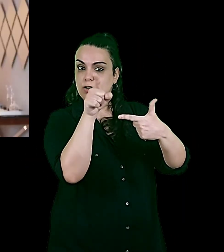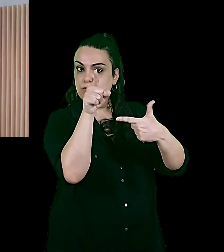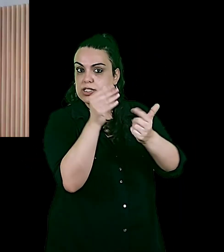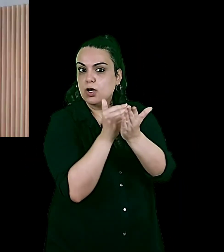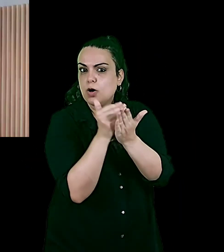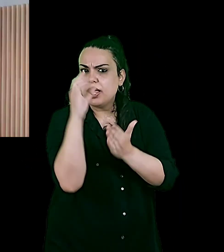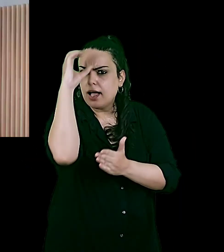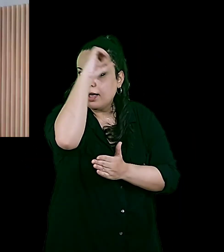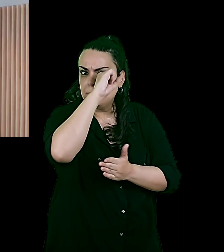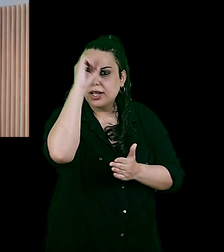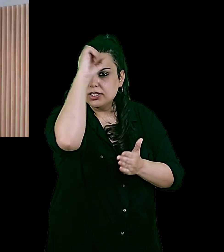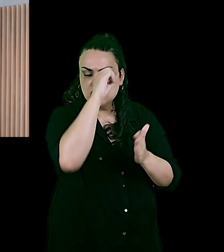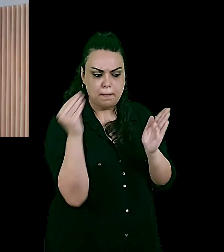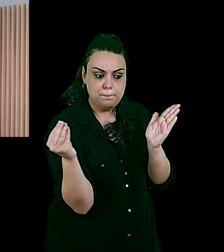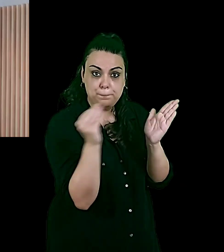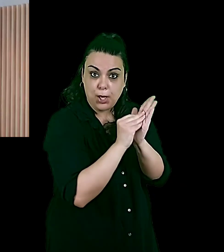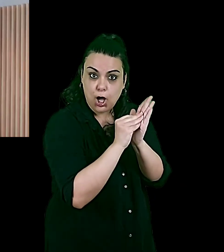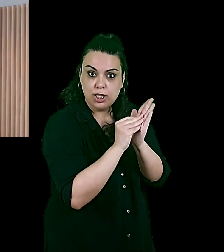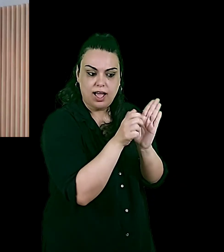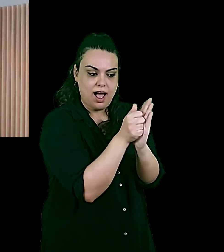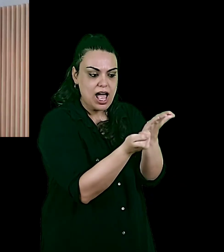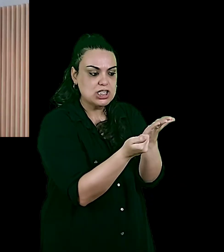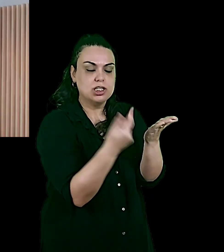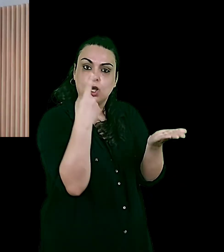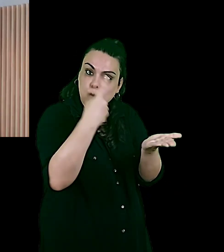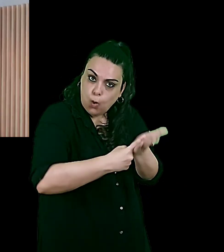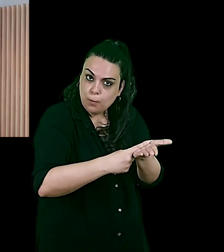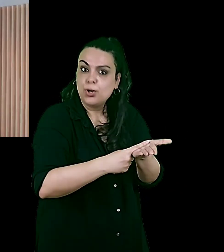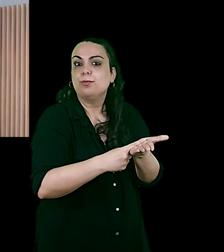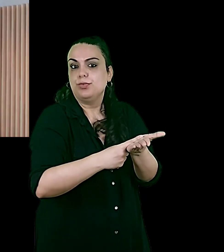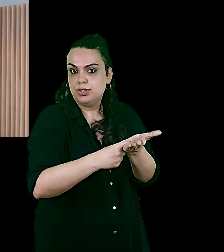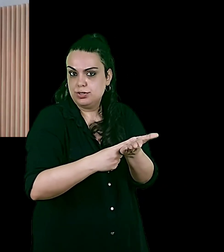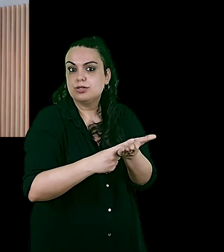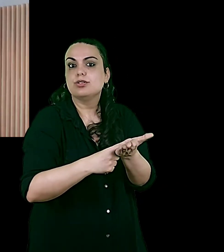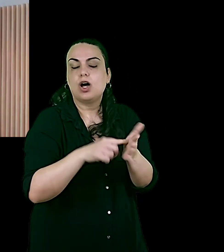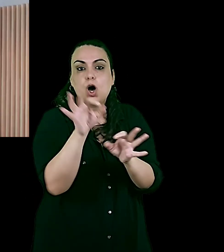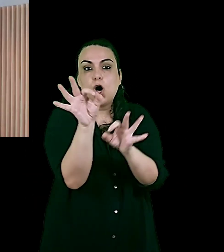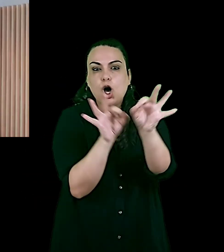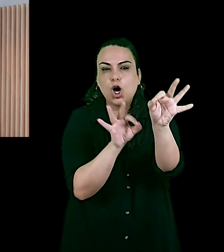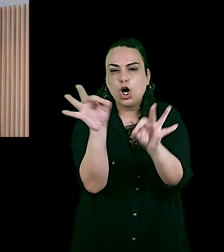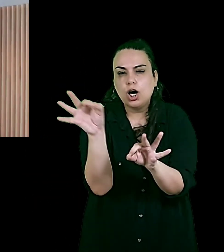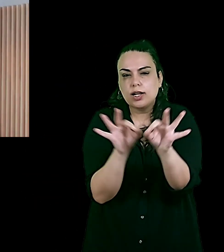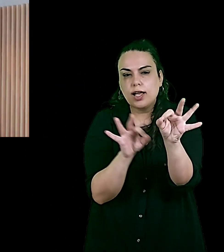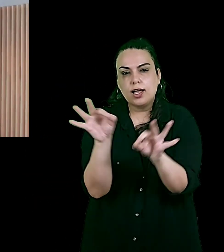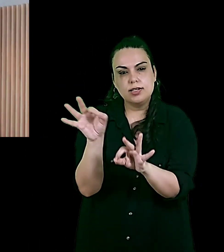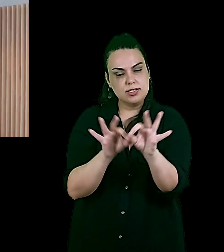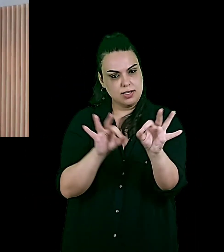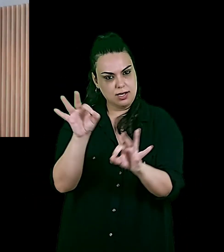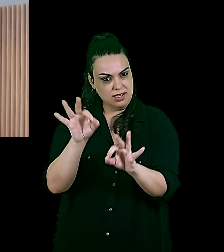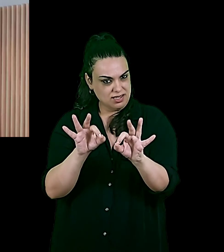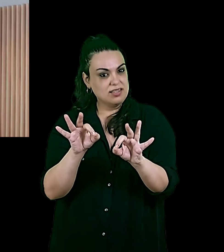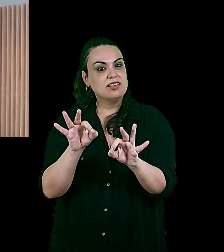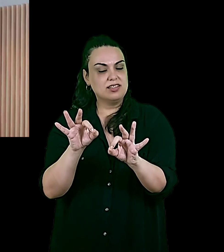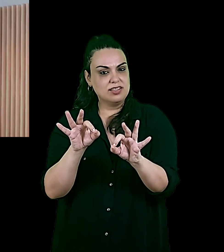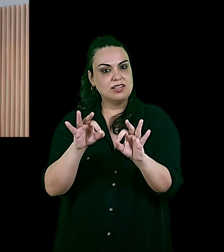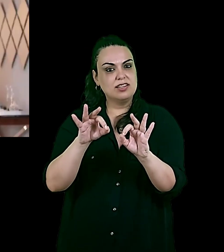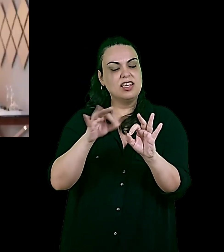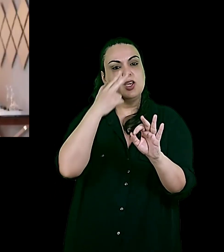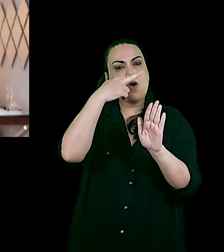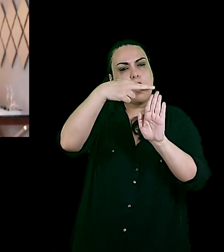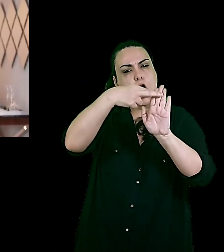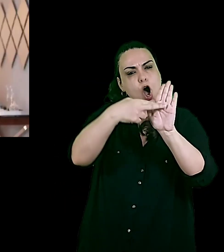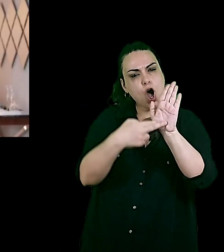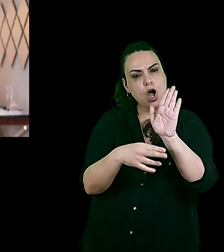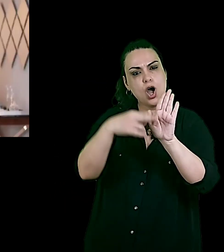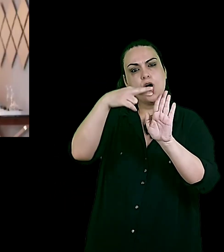2, você vai começar a aprender a agendar compromissos seus com você mesmo. Você vai organizar, vai estabelecer um plano de rotina